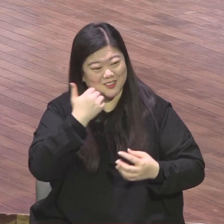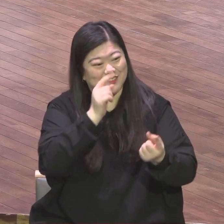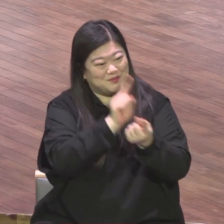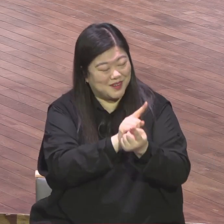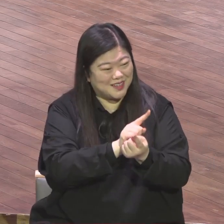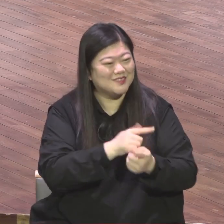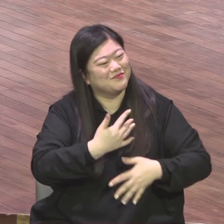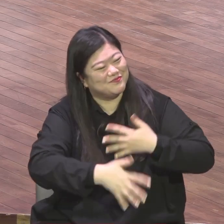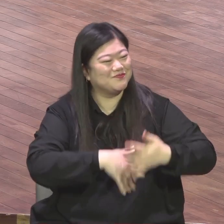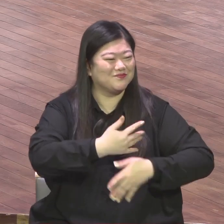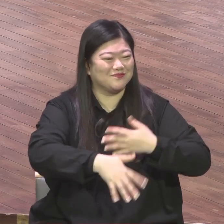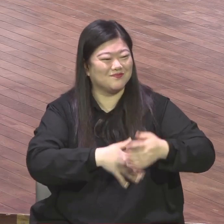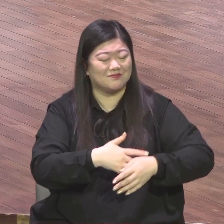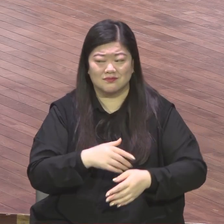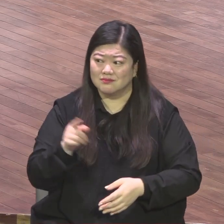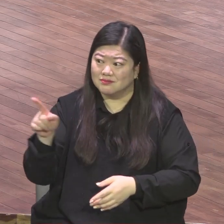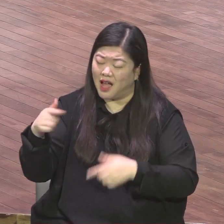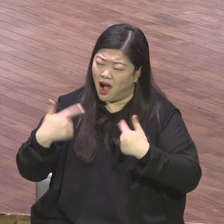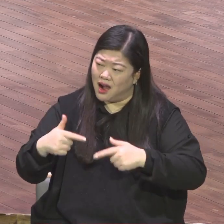질문하지 않겠어요?